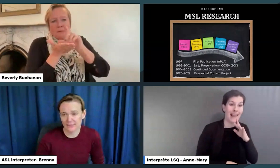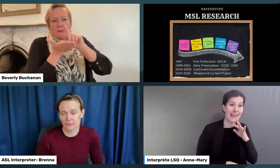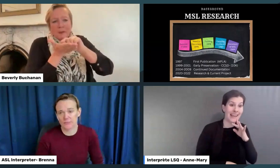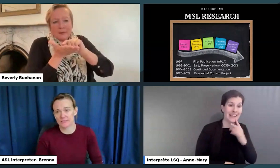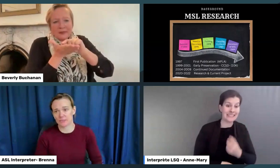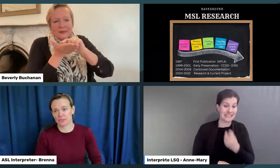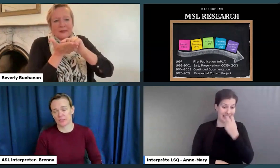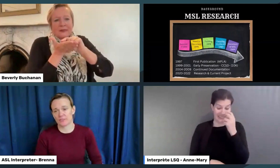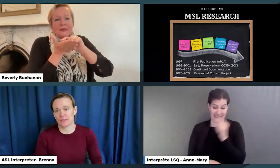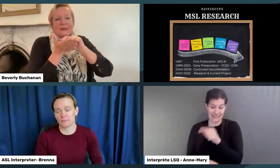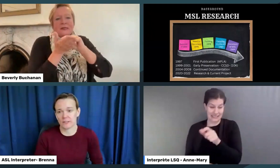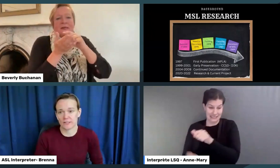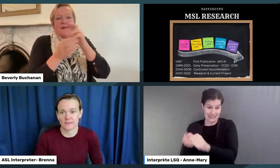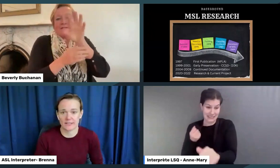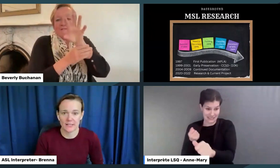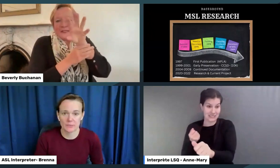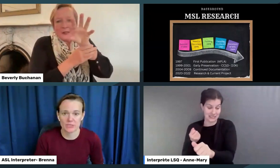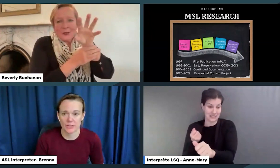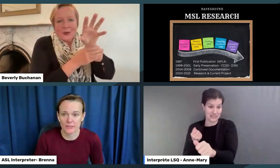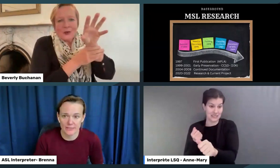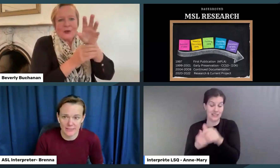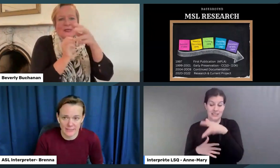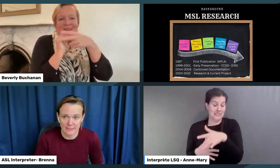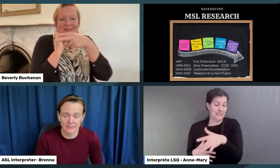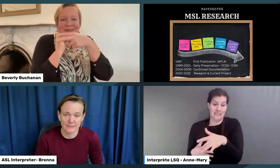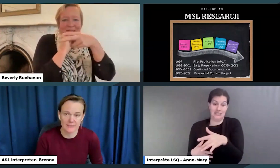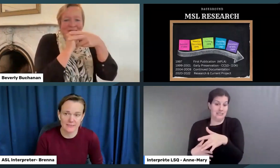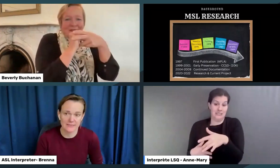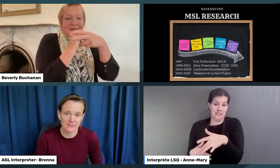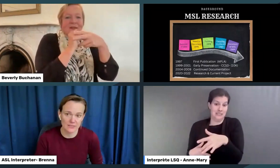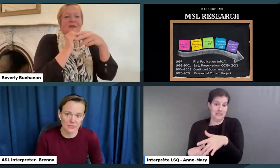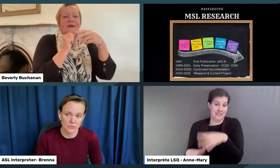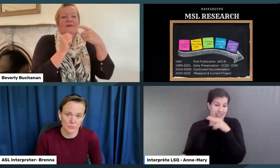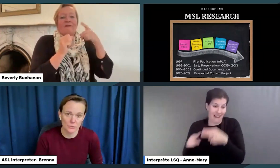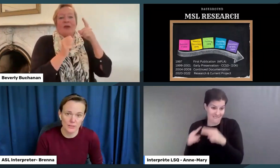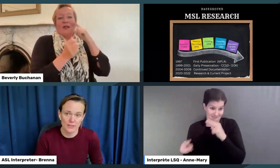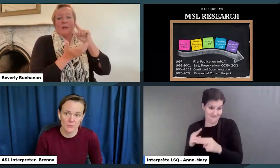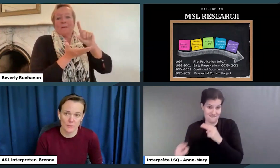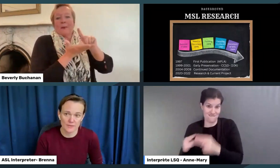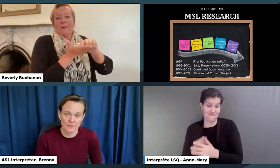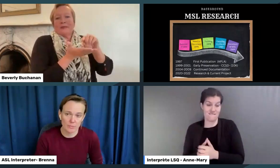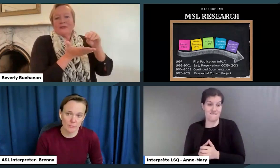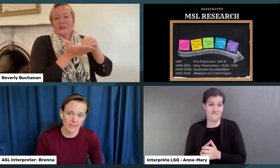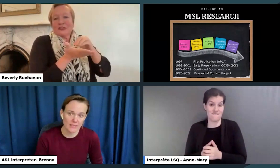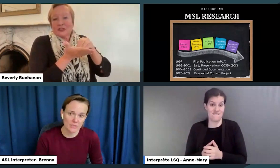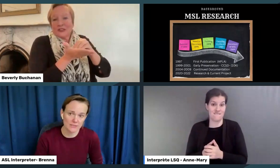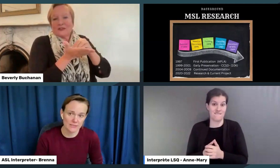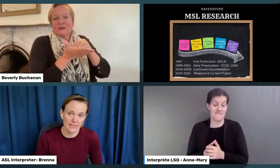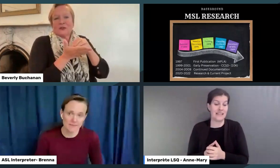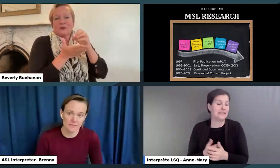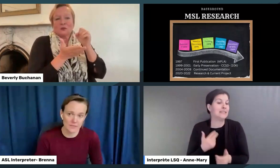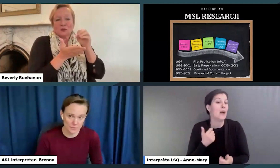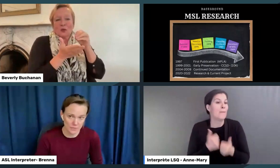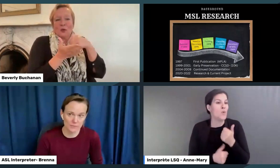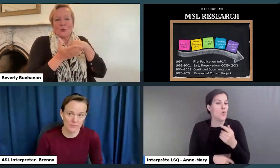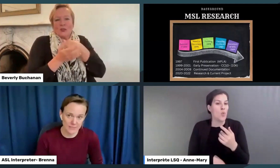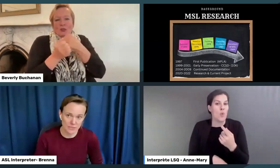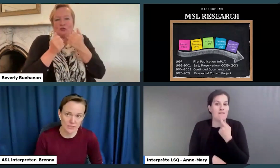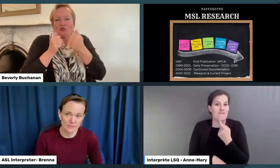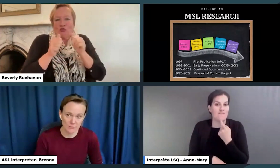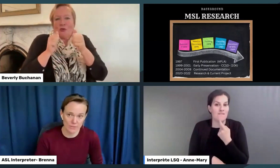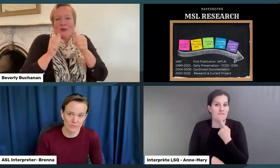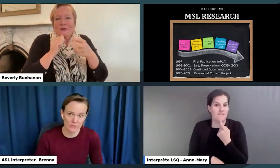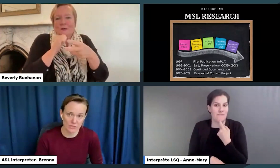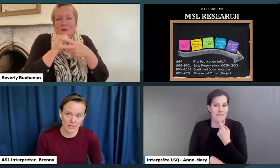Les recherches sur la langue des signes des maritimes ont commencé en 1972 avec des publications et de la documentation vidéo, des efforts